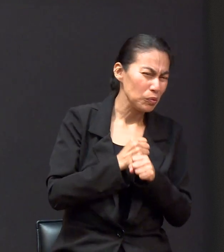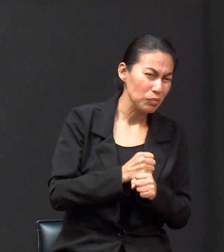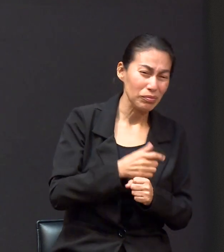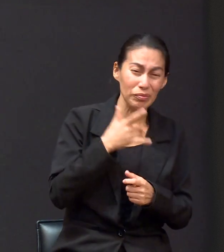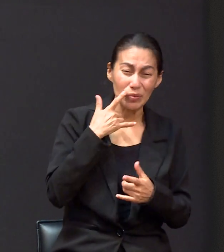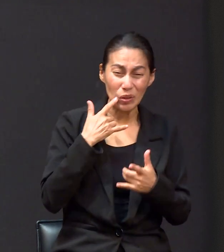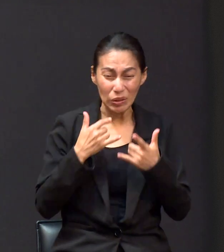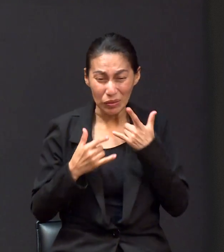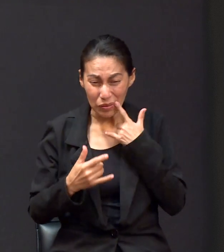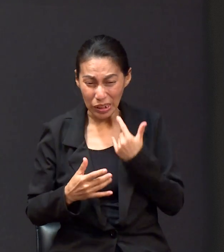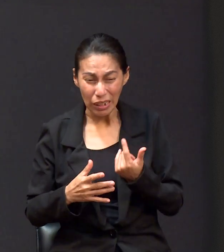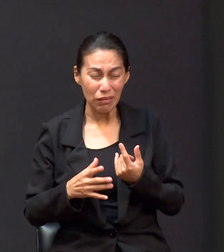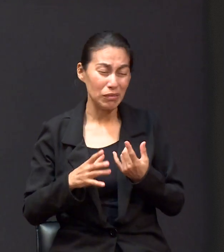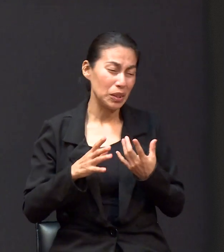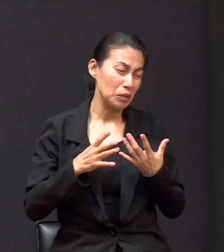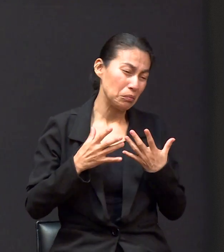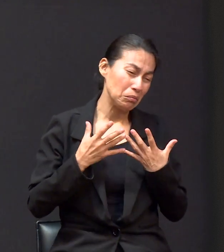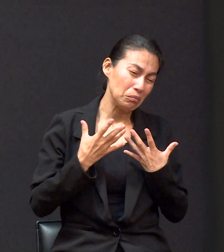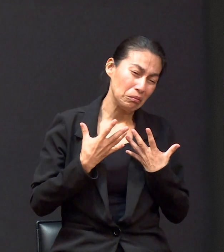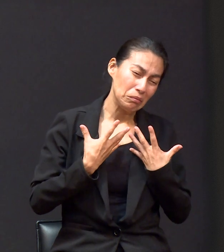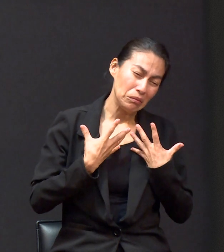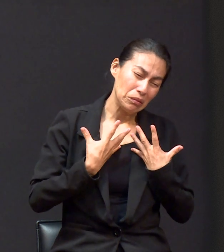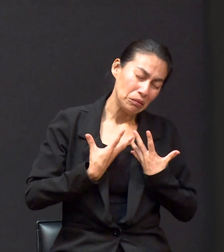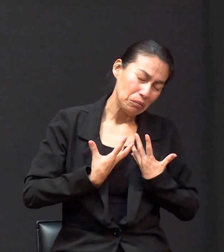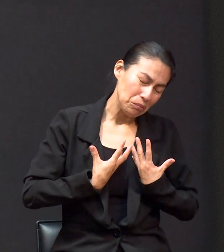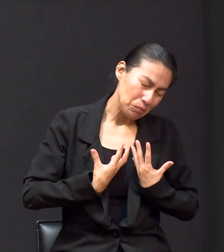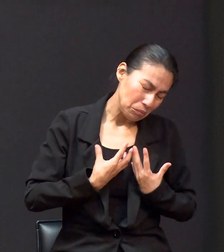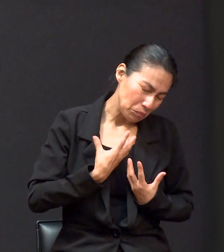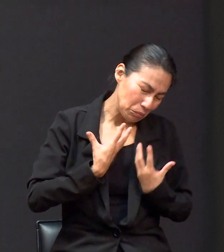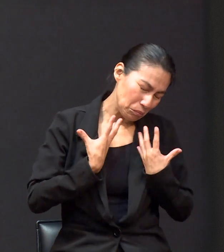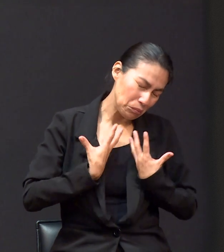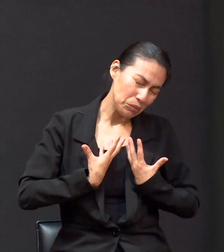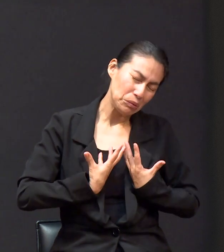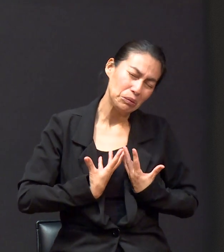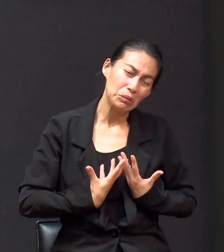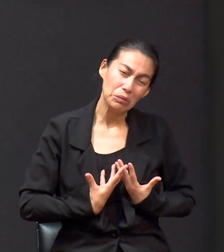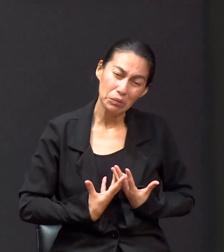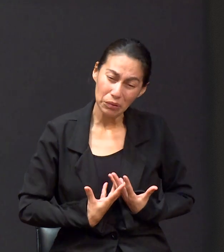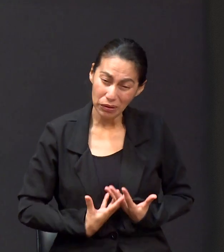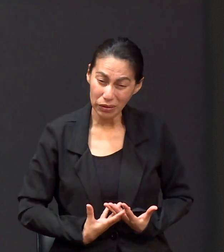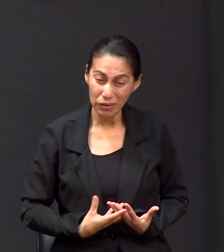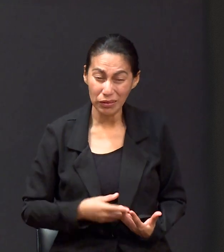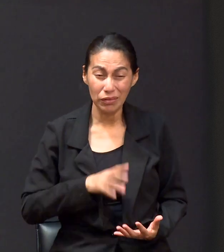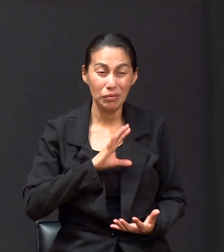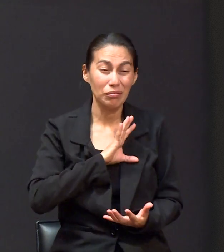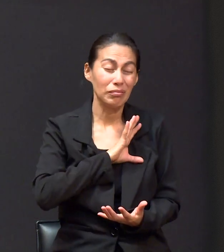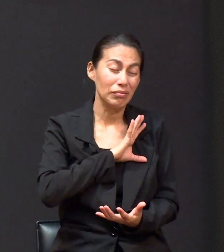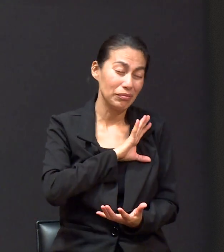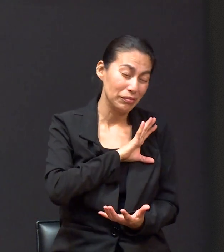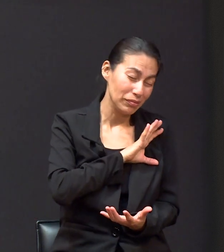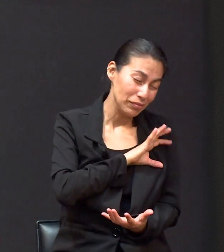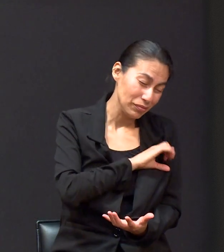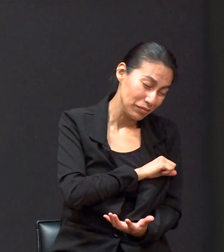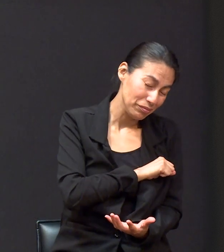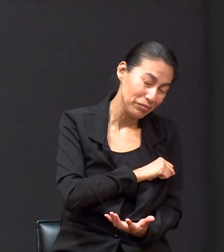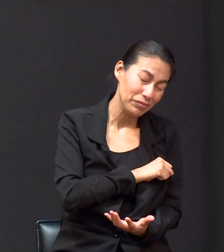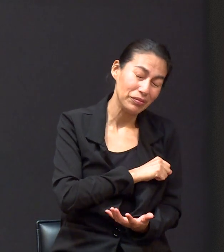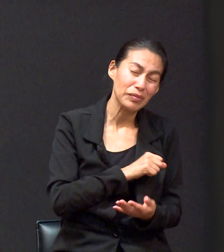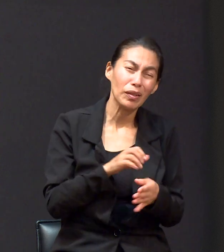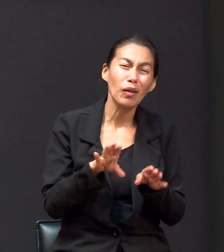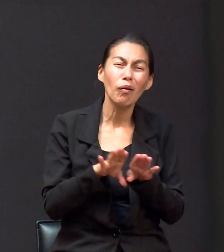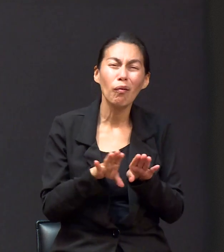las crisis, las desilusiones, cuando sentimos que el mundo se nos cae